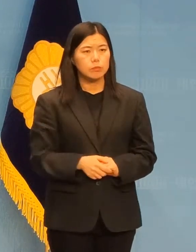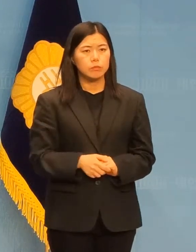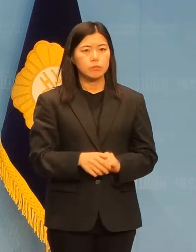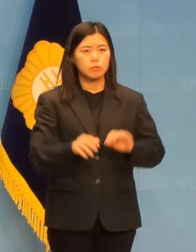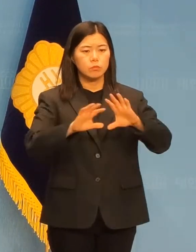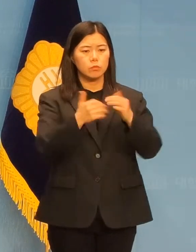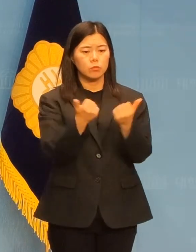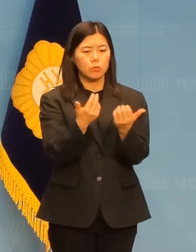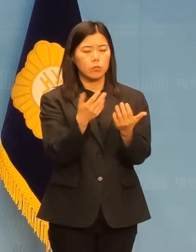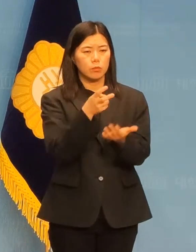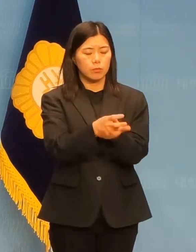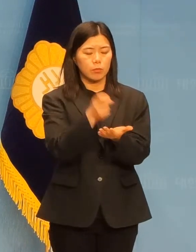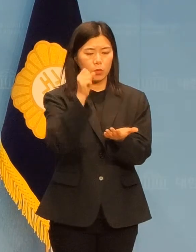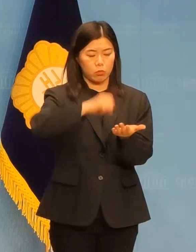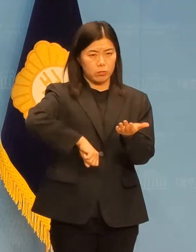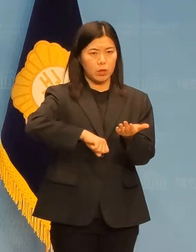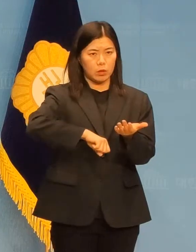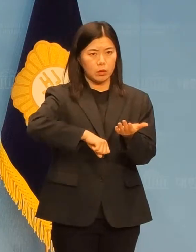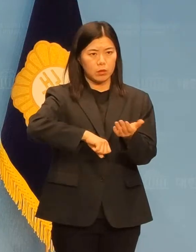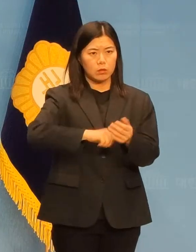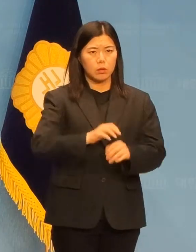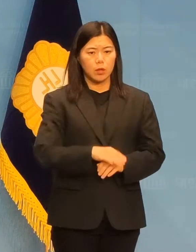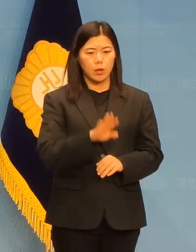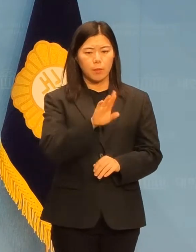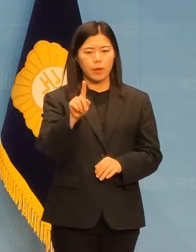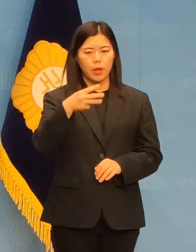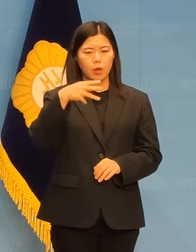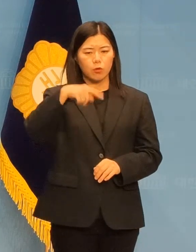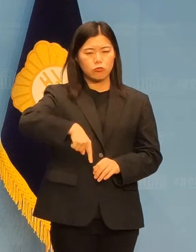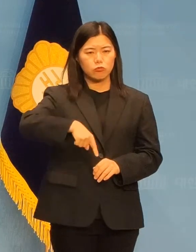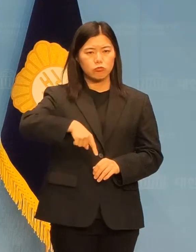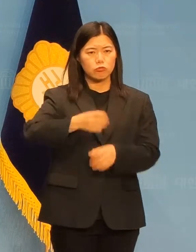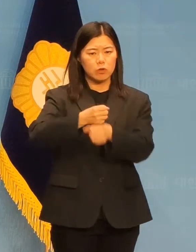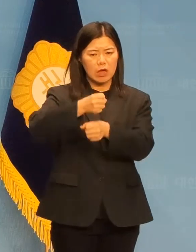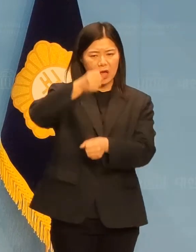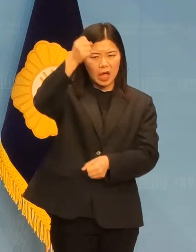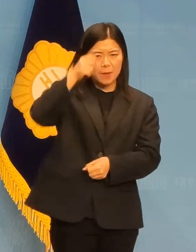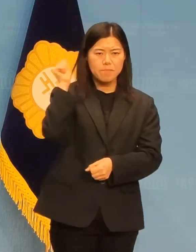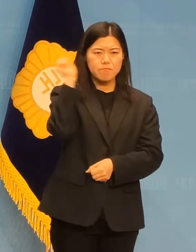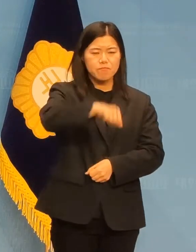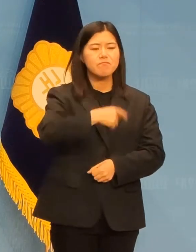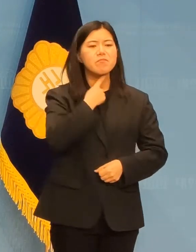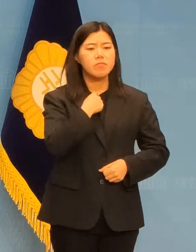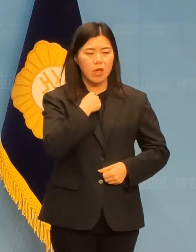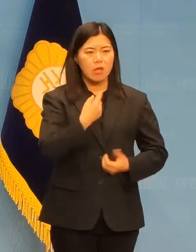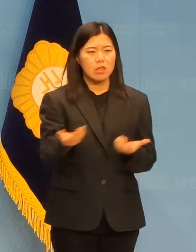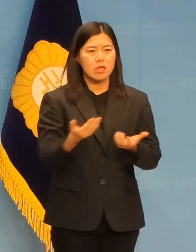국회 선진화법 위반 빠루를 들었던 일들을 기억하실 겁니다.